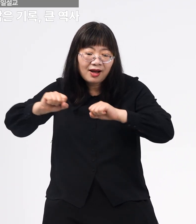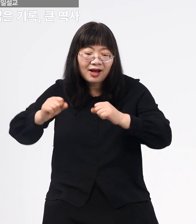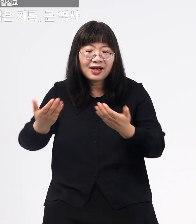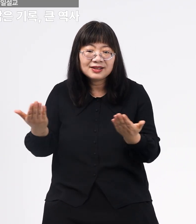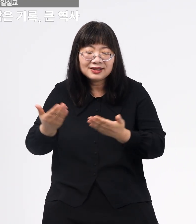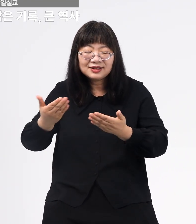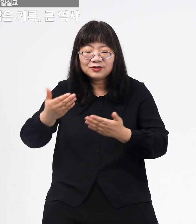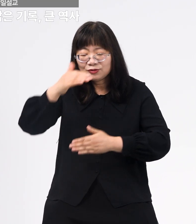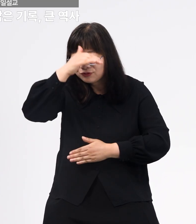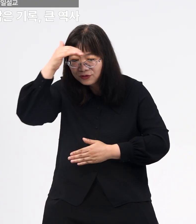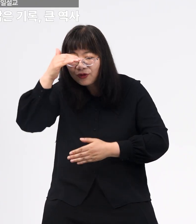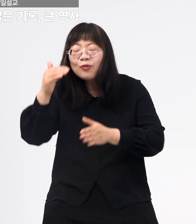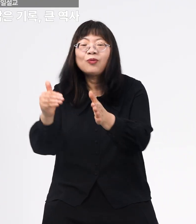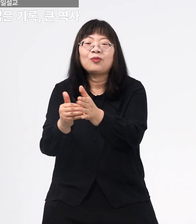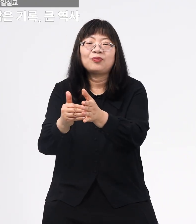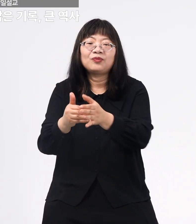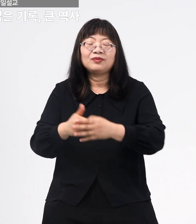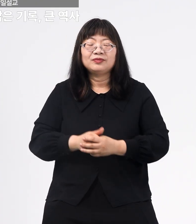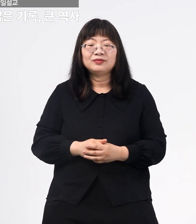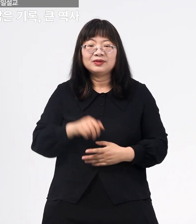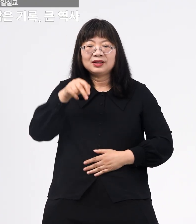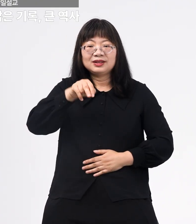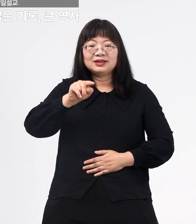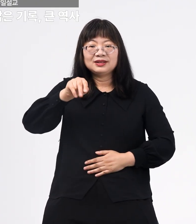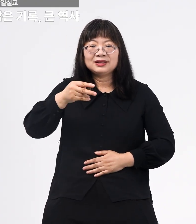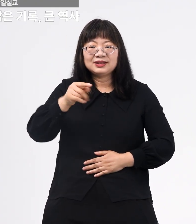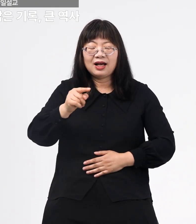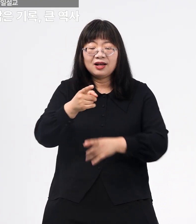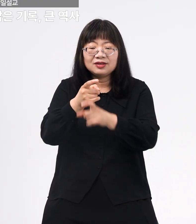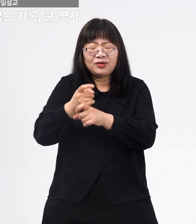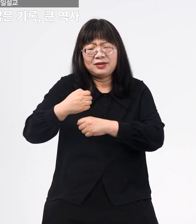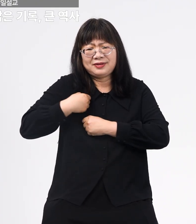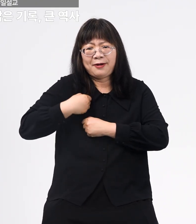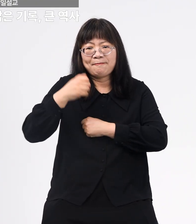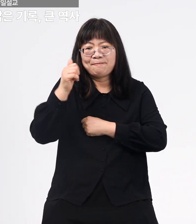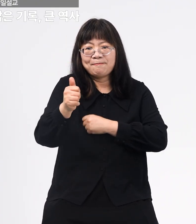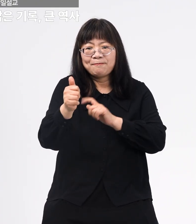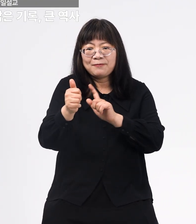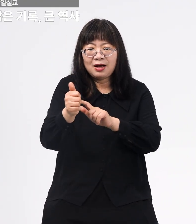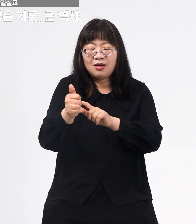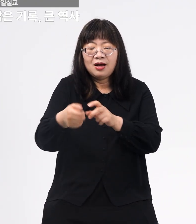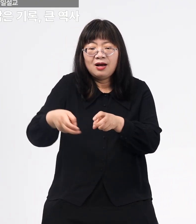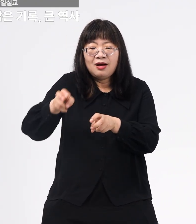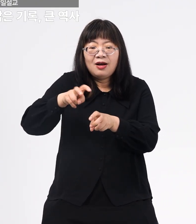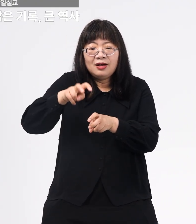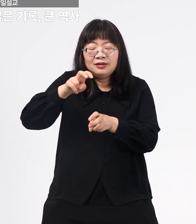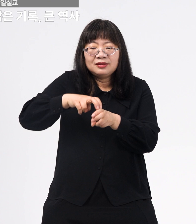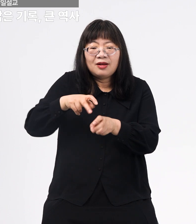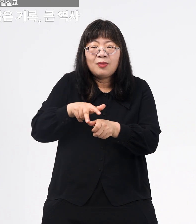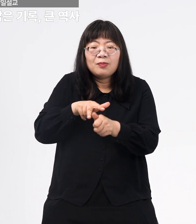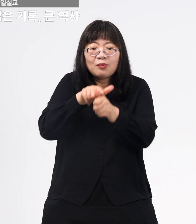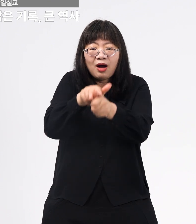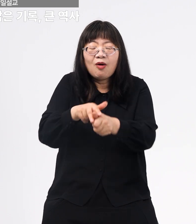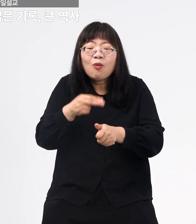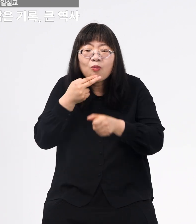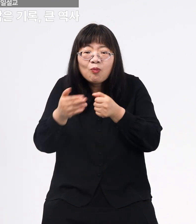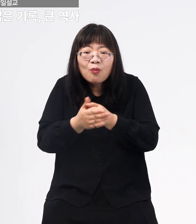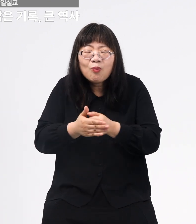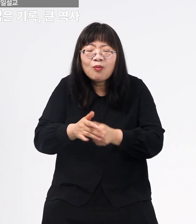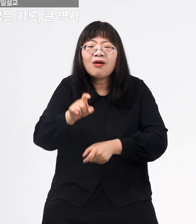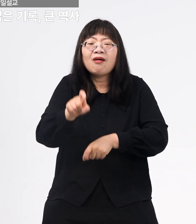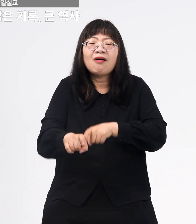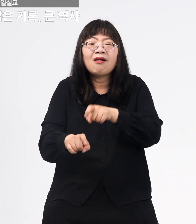없어요. 그래서 시스라가 적의 장군이 탈 것도 없어가지고